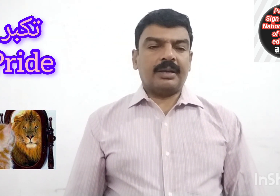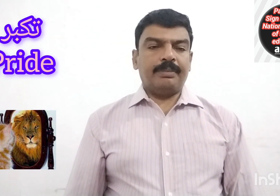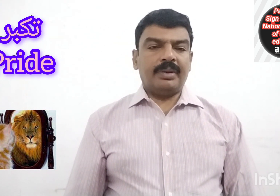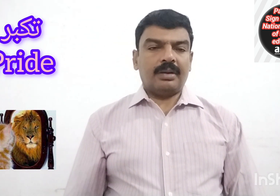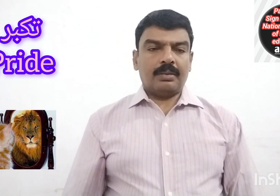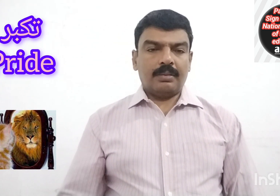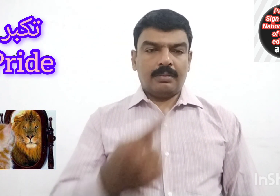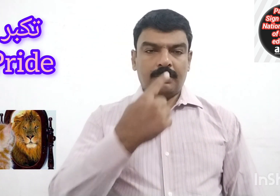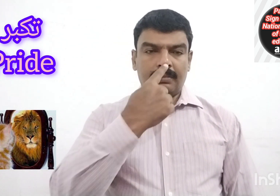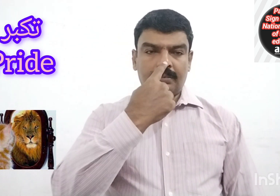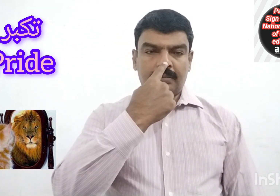तकब्बर,